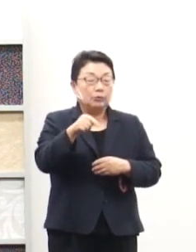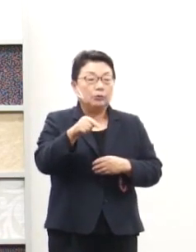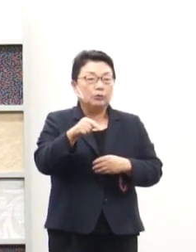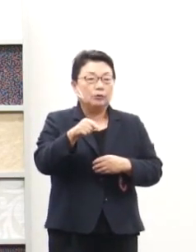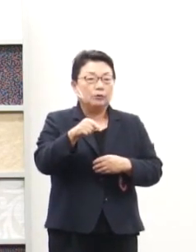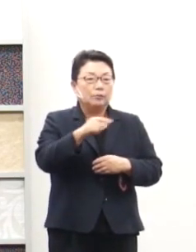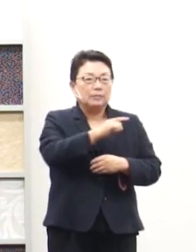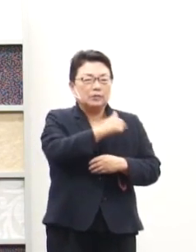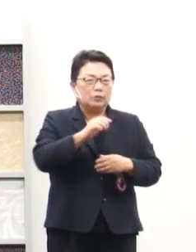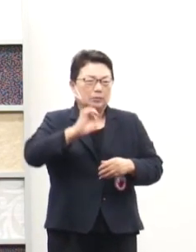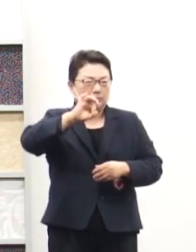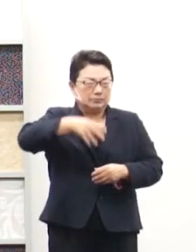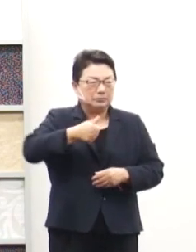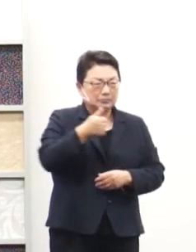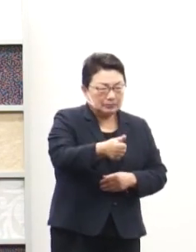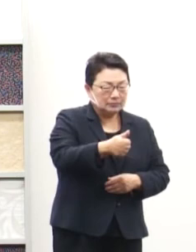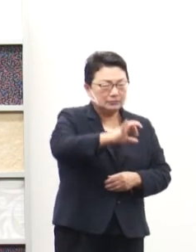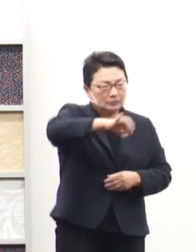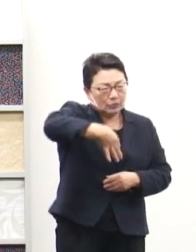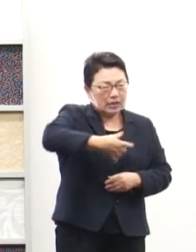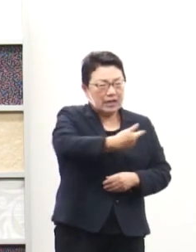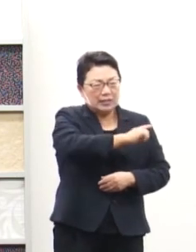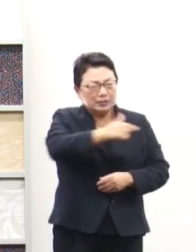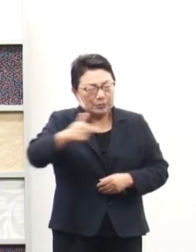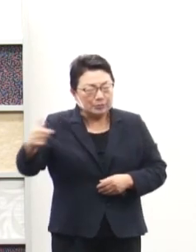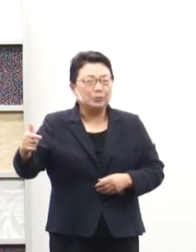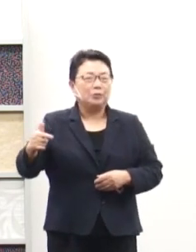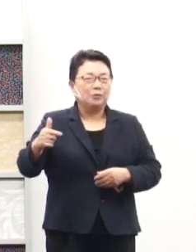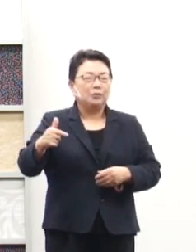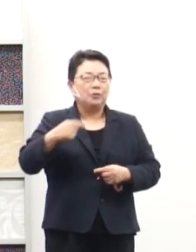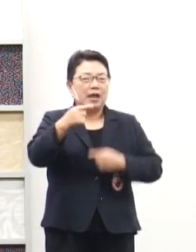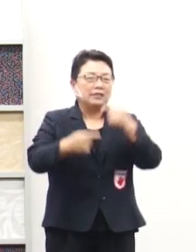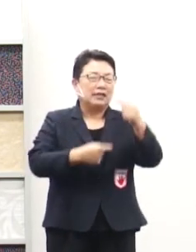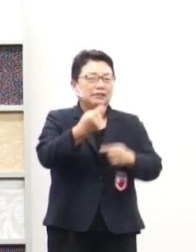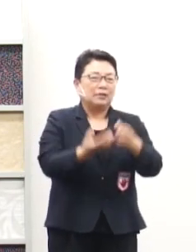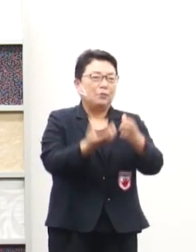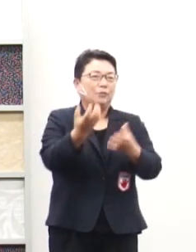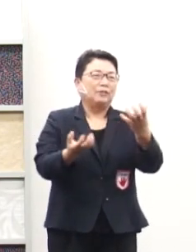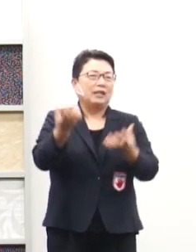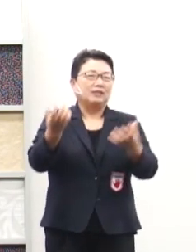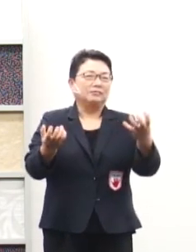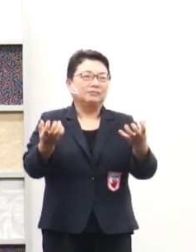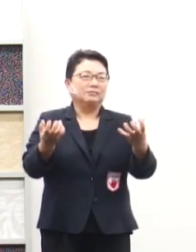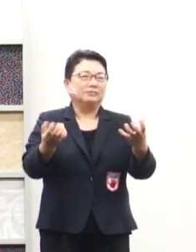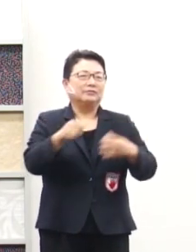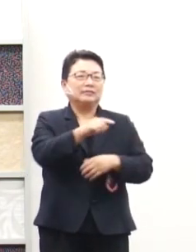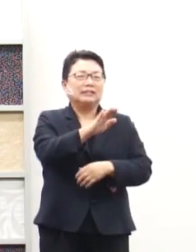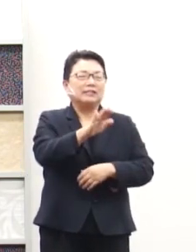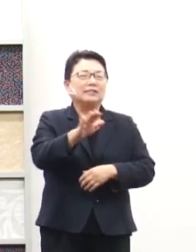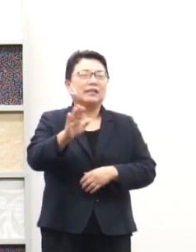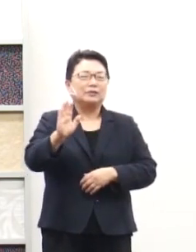まあ、いろいろ過料だとか、まあ、そういう話についても、まあ、ある意味最終最後の殿下の宝刀